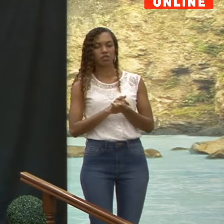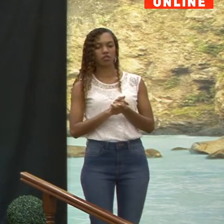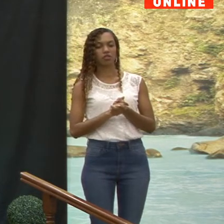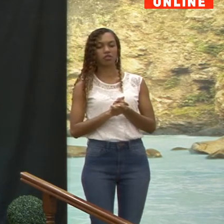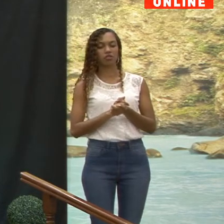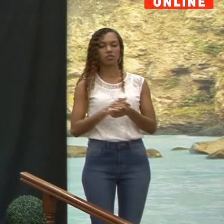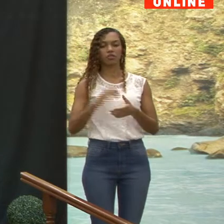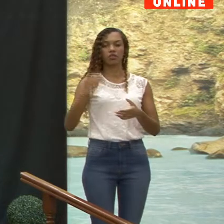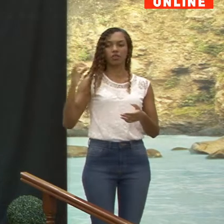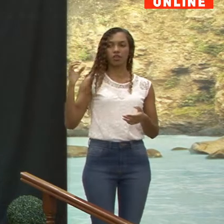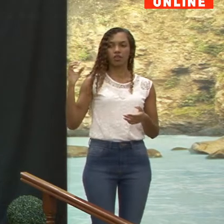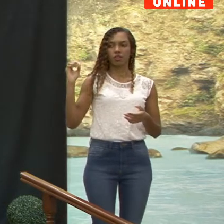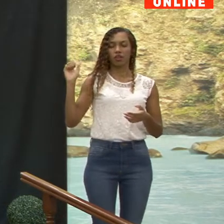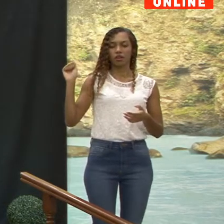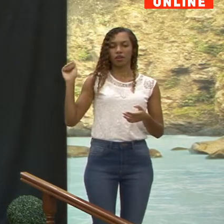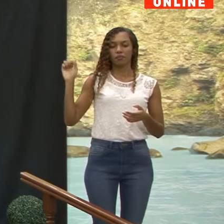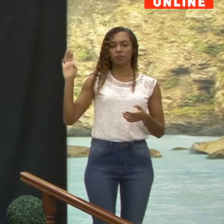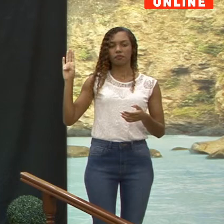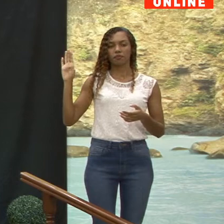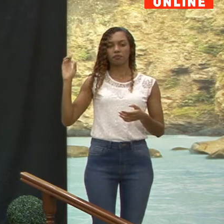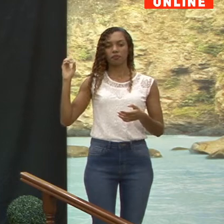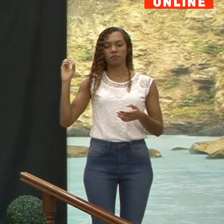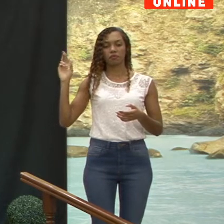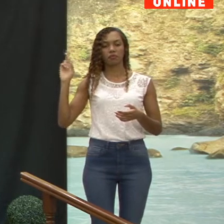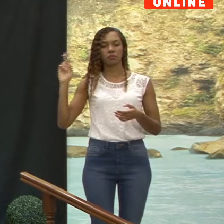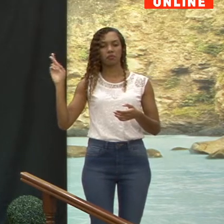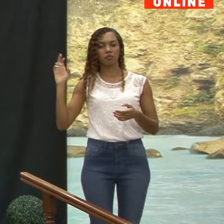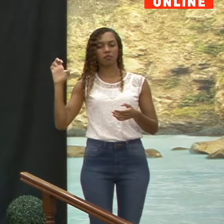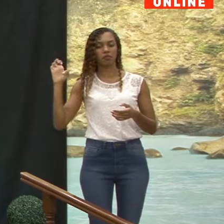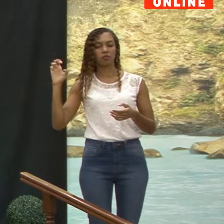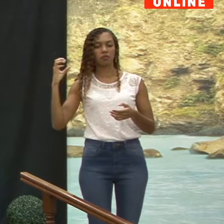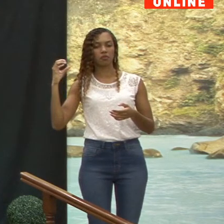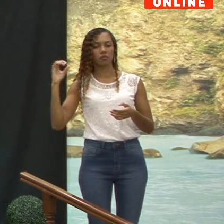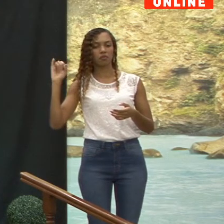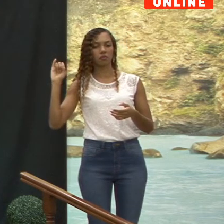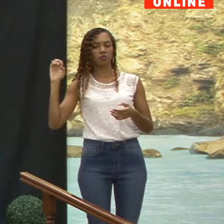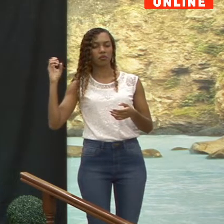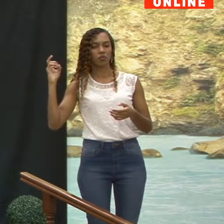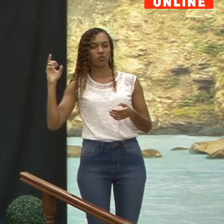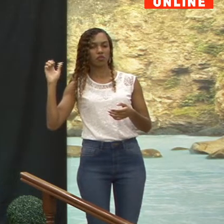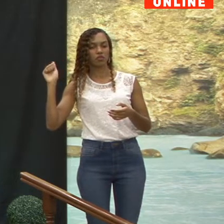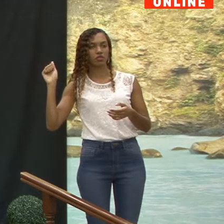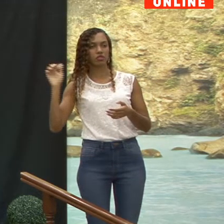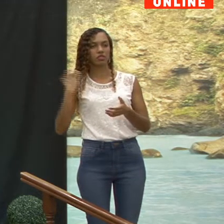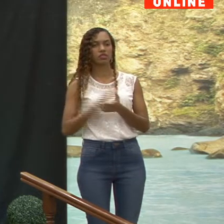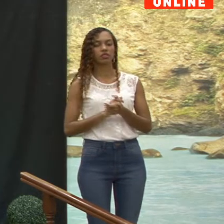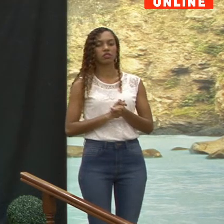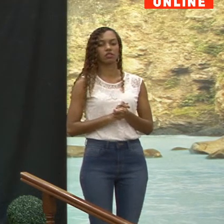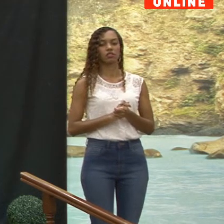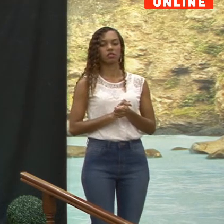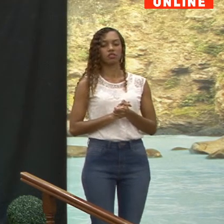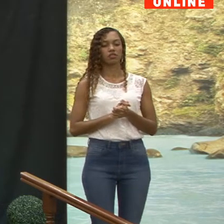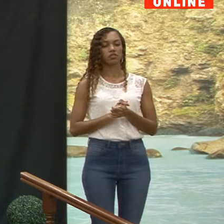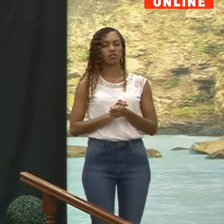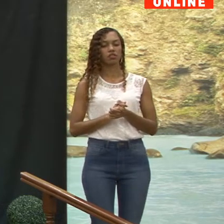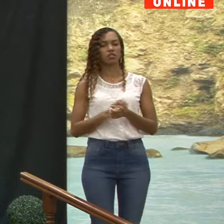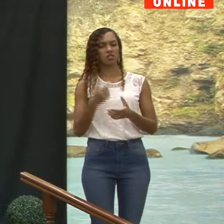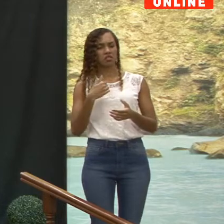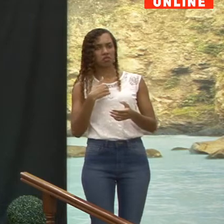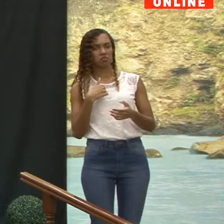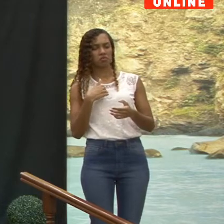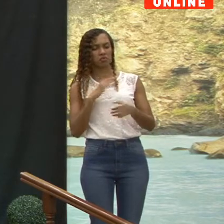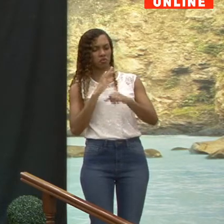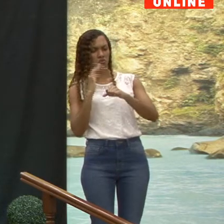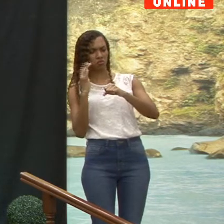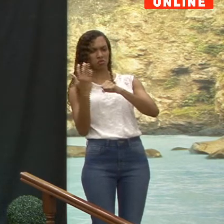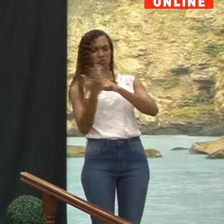como ilustração para outras pessoas. Ah, eu estou tossindo, será que eu estou com Covid? Ah, eu conversando com um médico